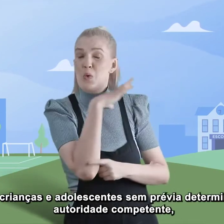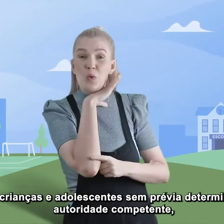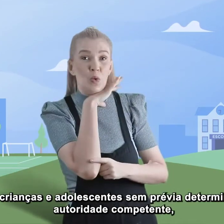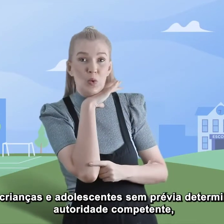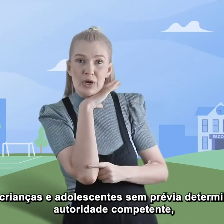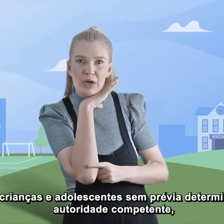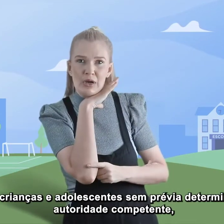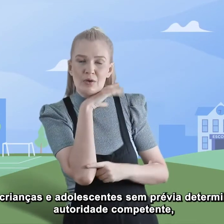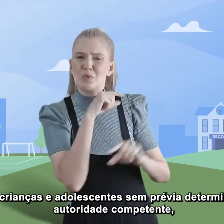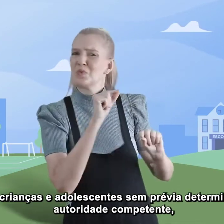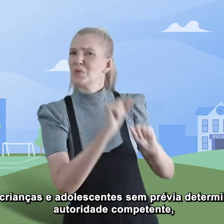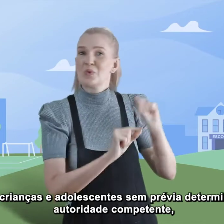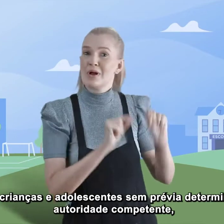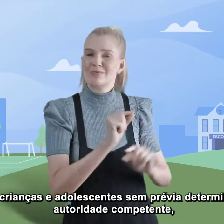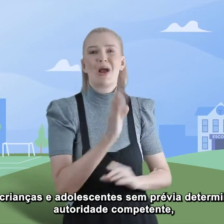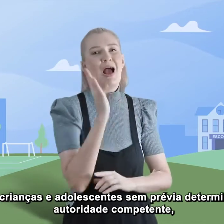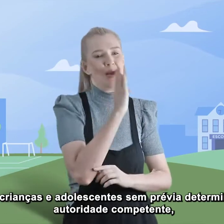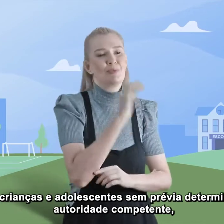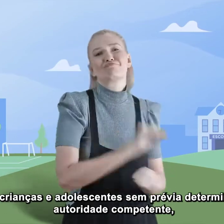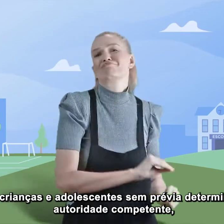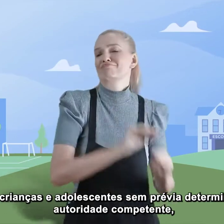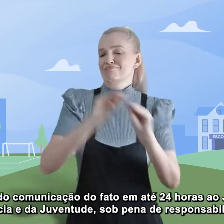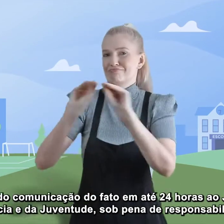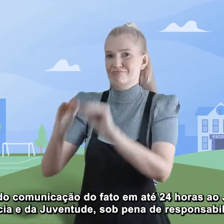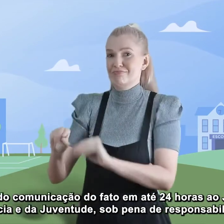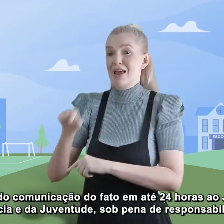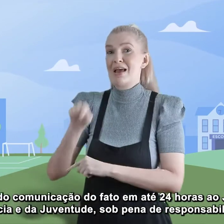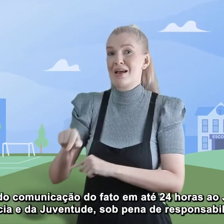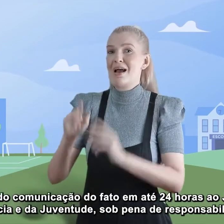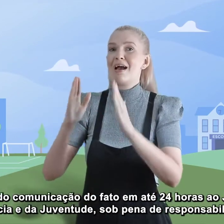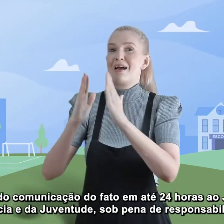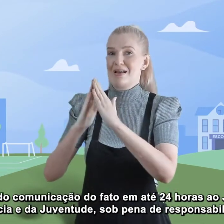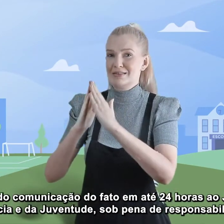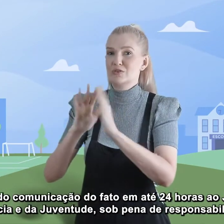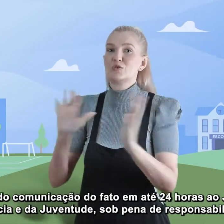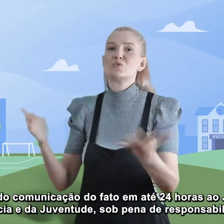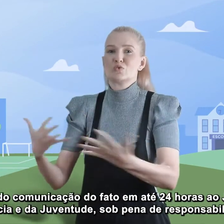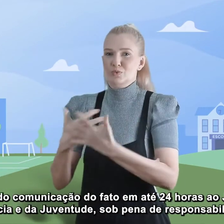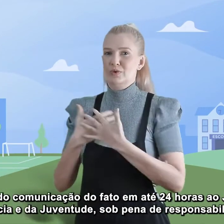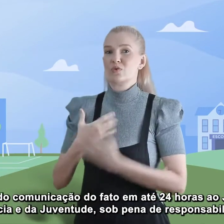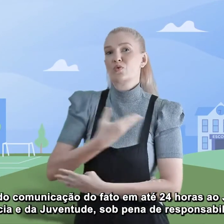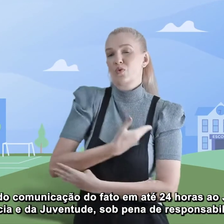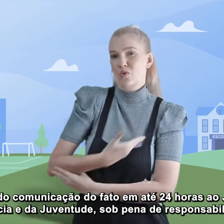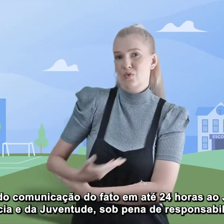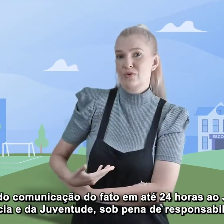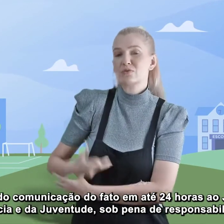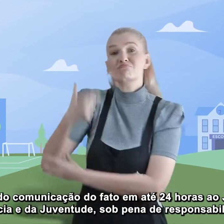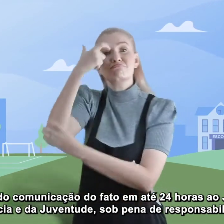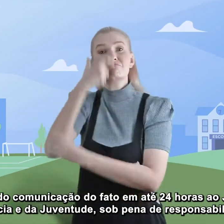prévia determinação da autoridade competente, fazendo comunicação do fato em até 24 horas